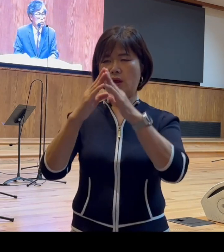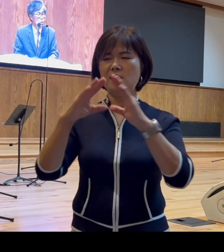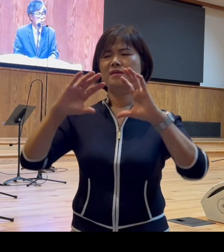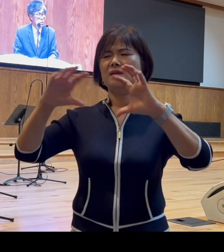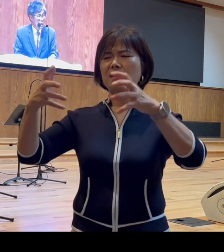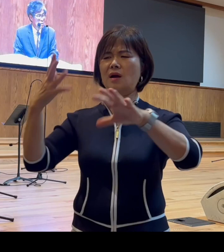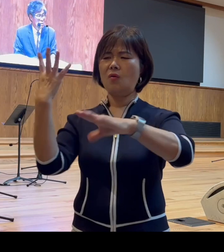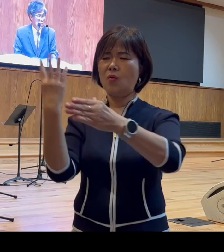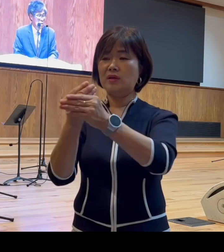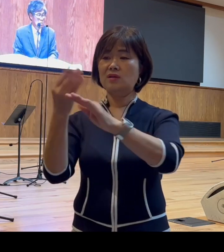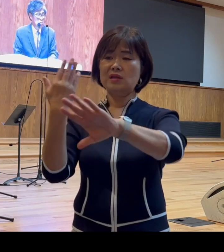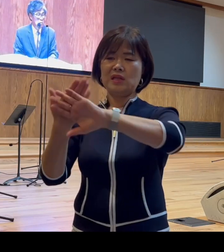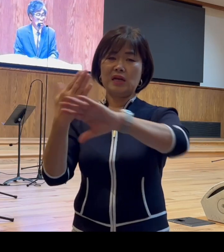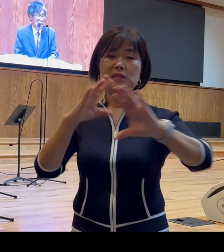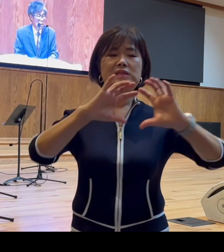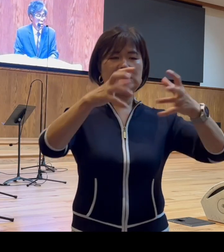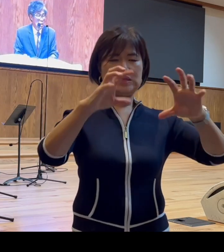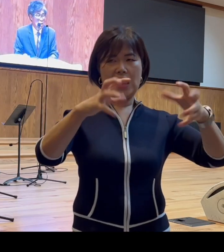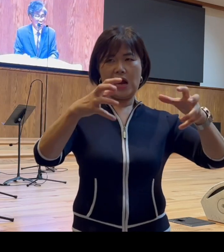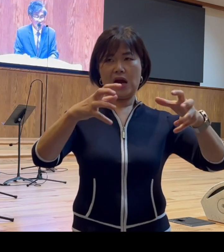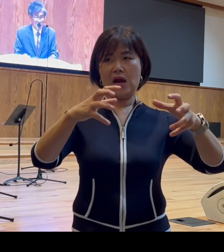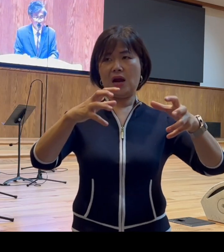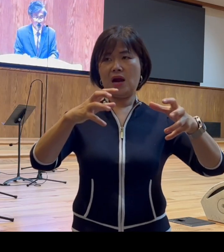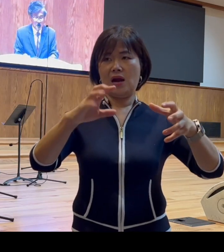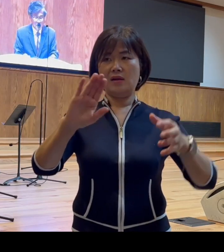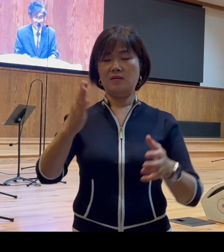세상과 전혀 다른 세상이었습니다.